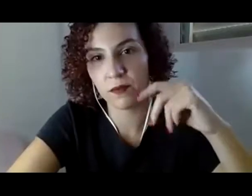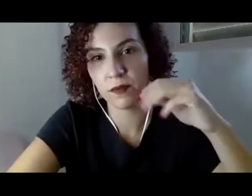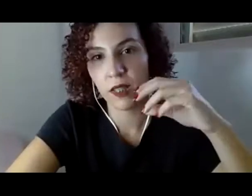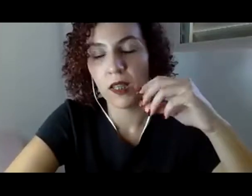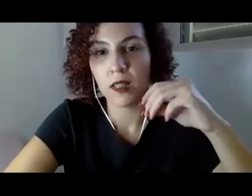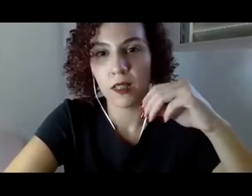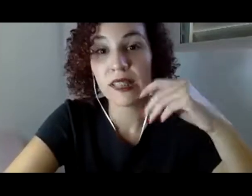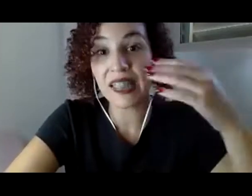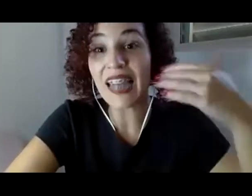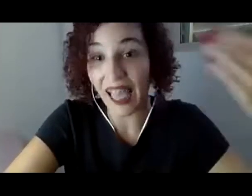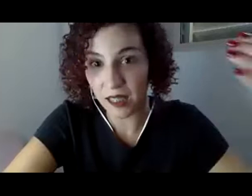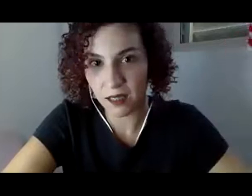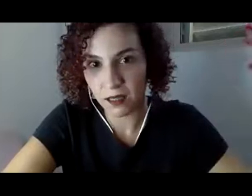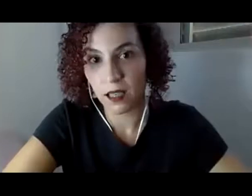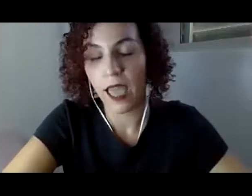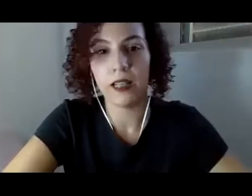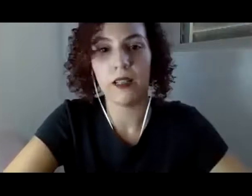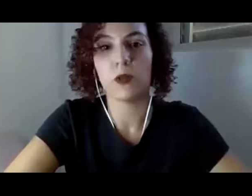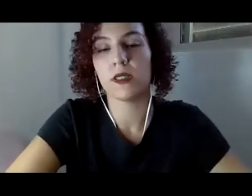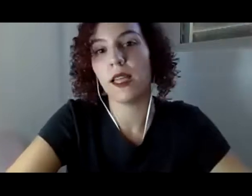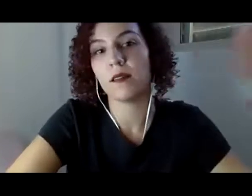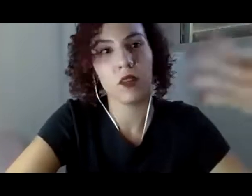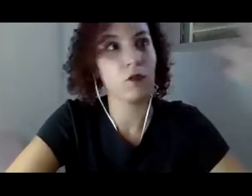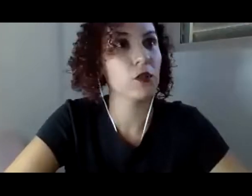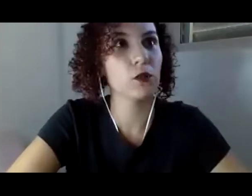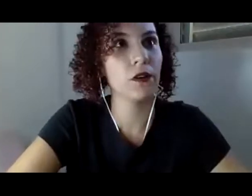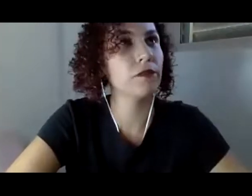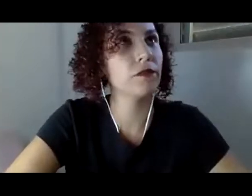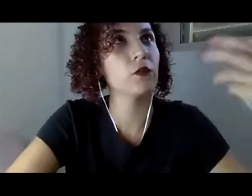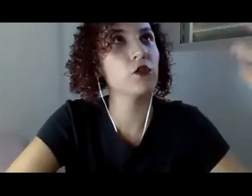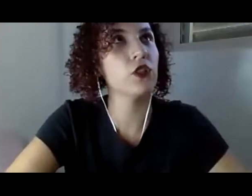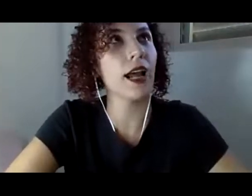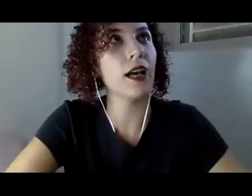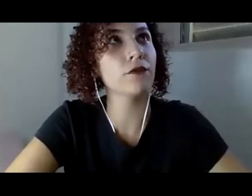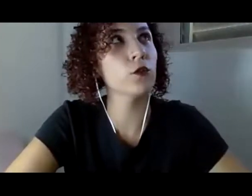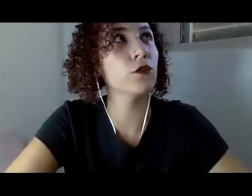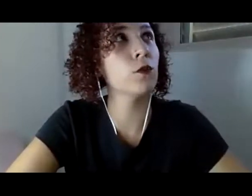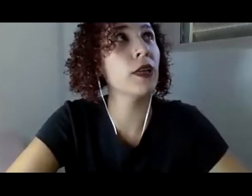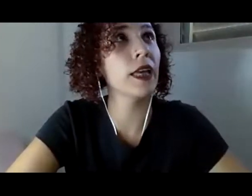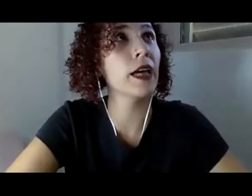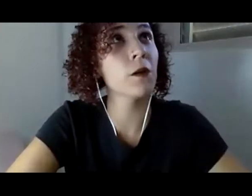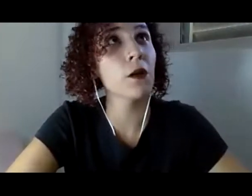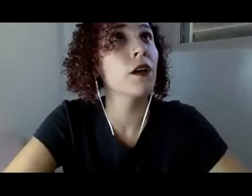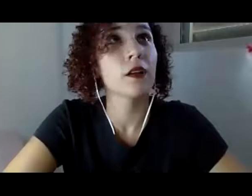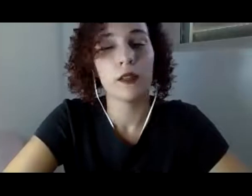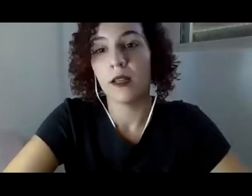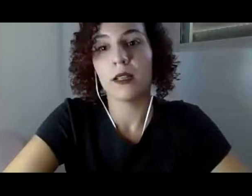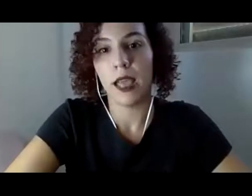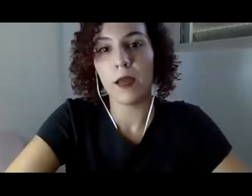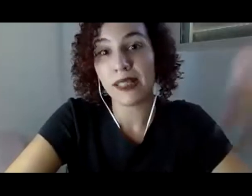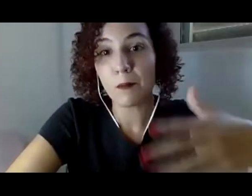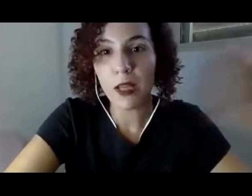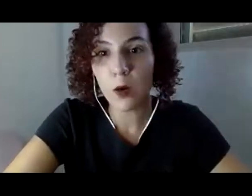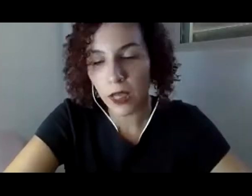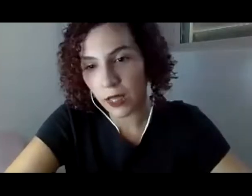sinais. Sinais em libras, né? Talvez o de girafa, o de formiga,